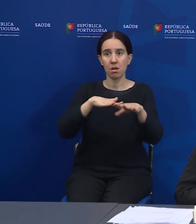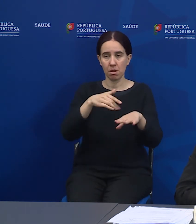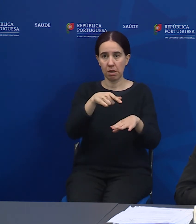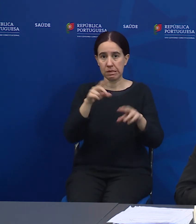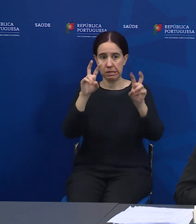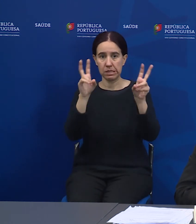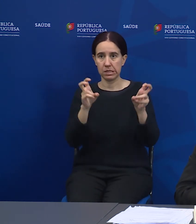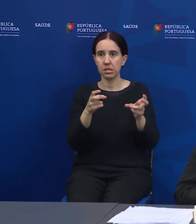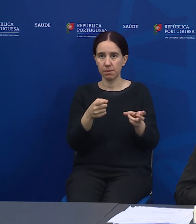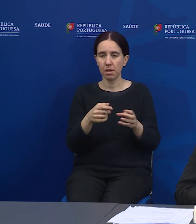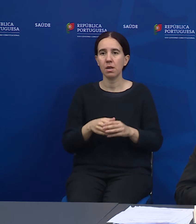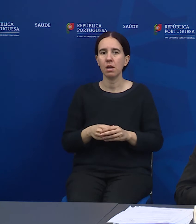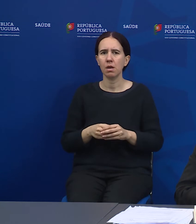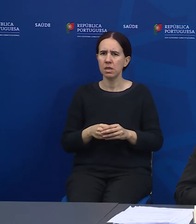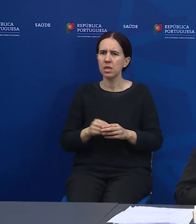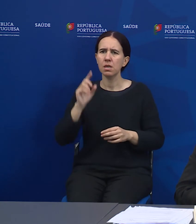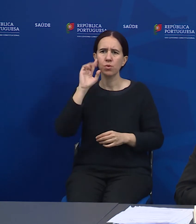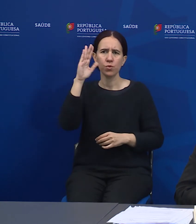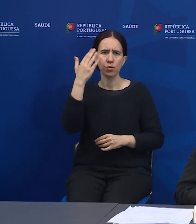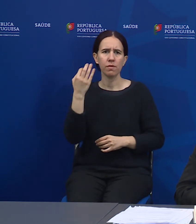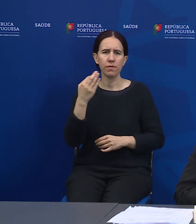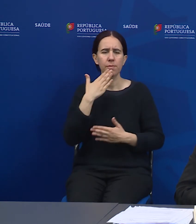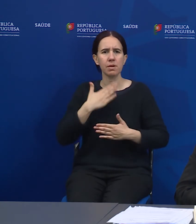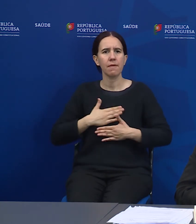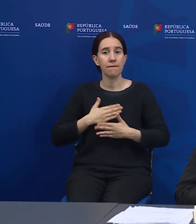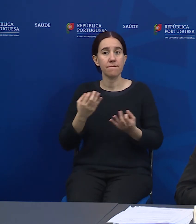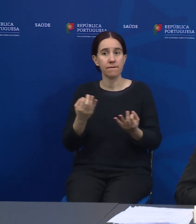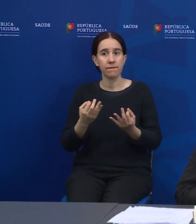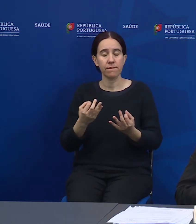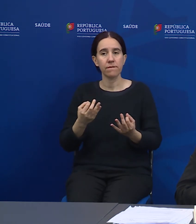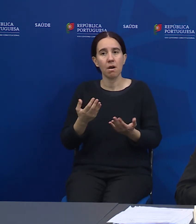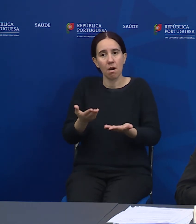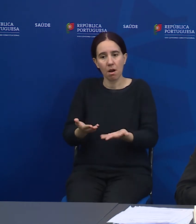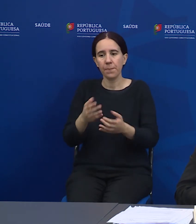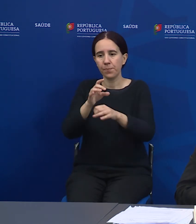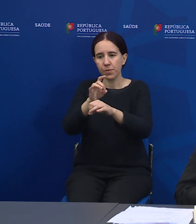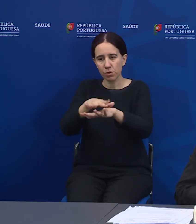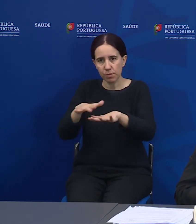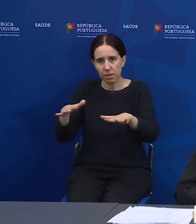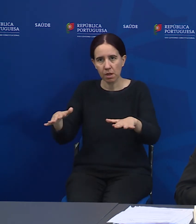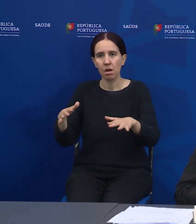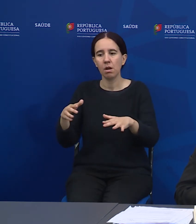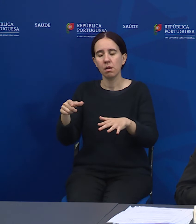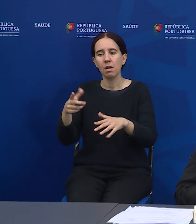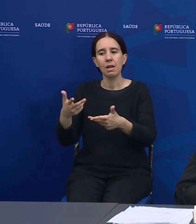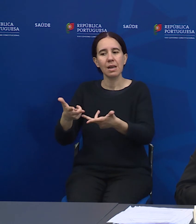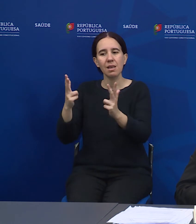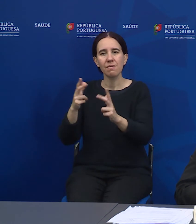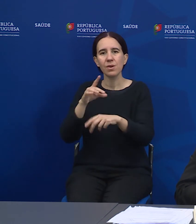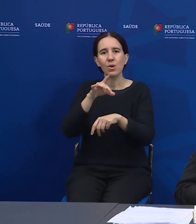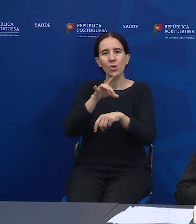nesta matéria e que tem sido muito importante para que de facto possamos ter os hospitais livres